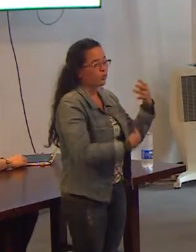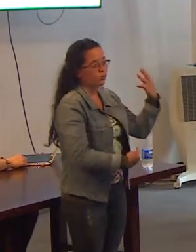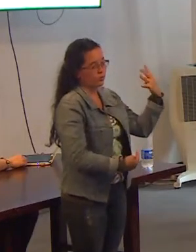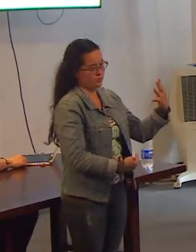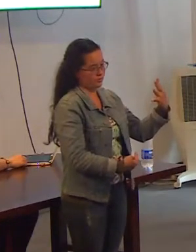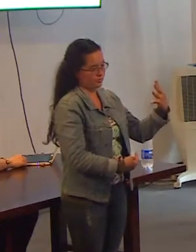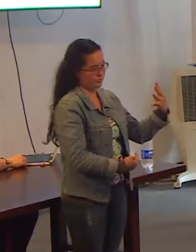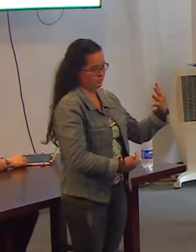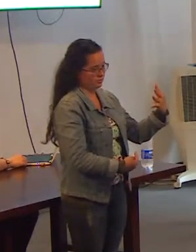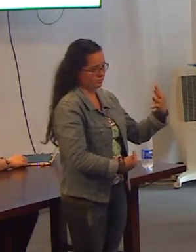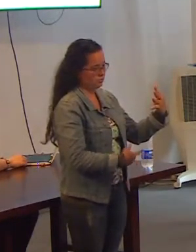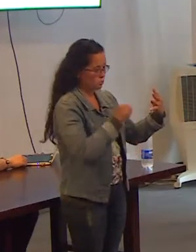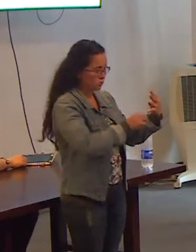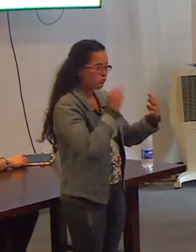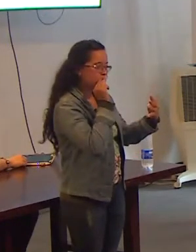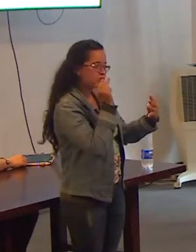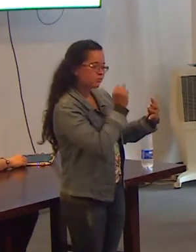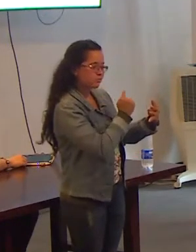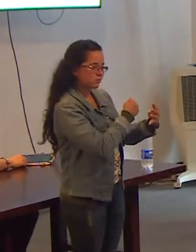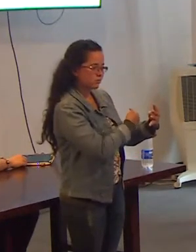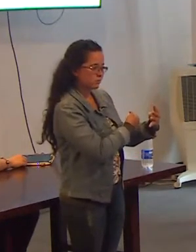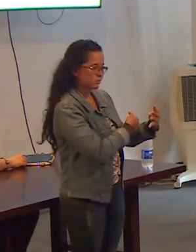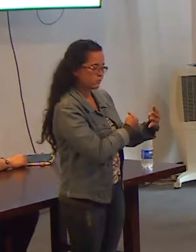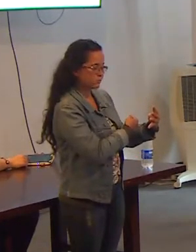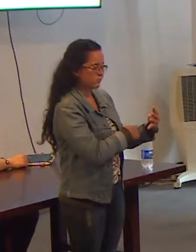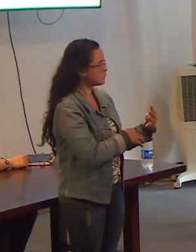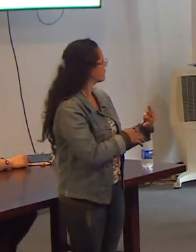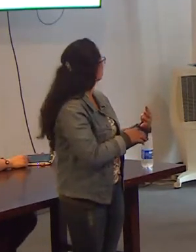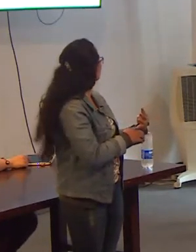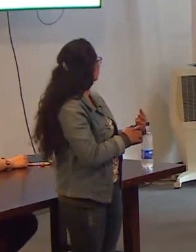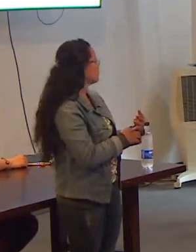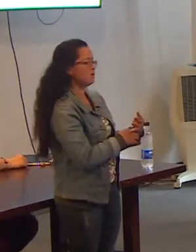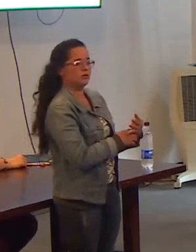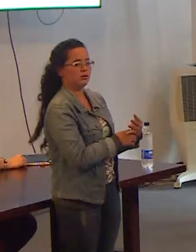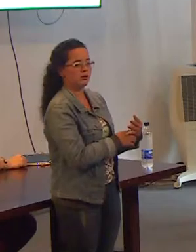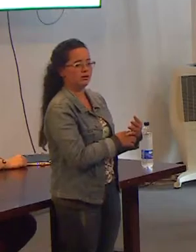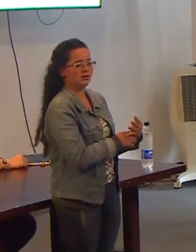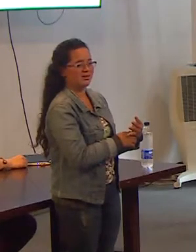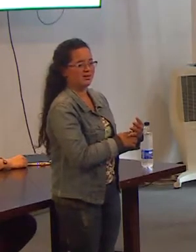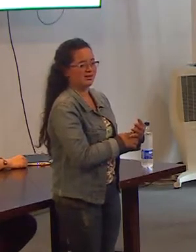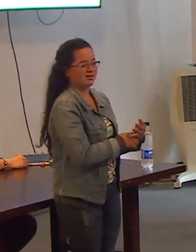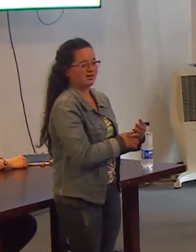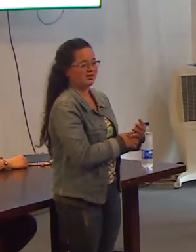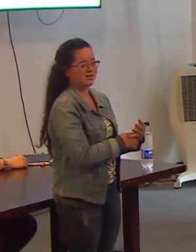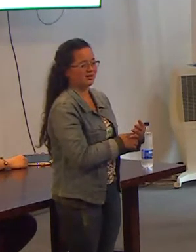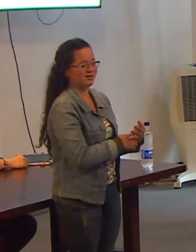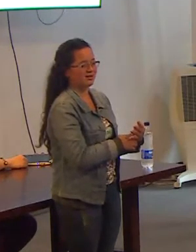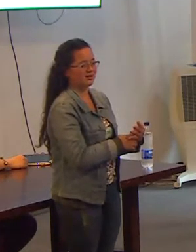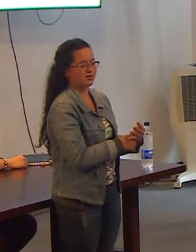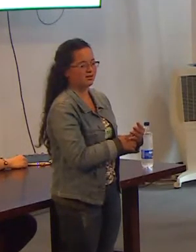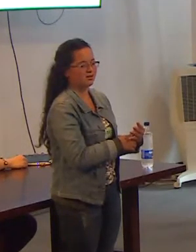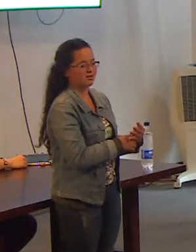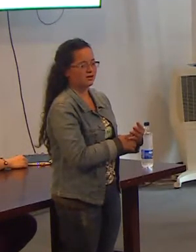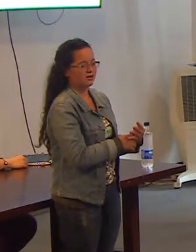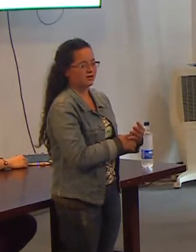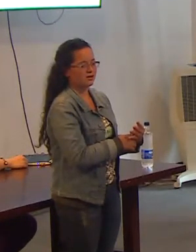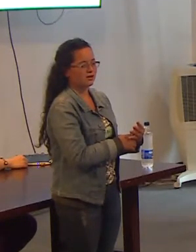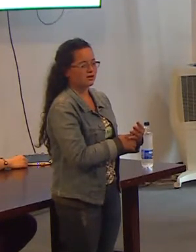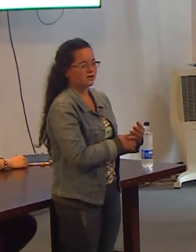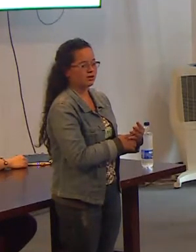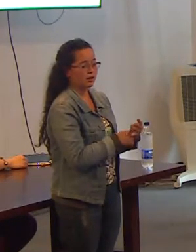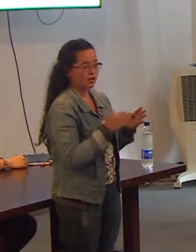entonces las pueden ver expuestas en la pantalla. No las voy a leer una por una, pues porque es lo que vamos a desarrollar y